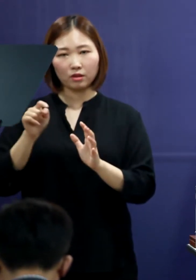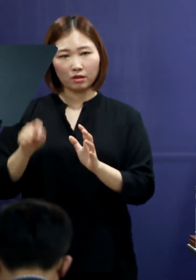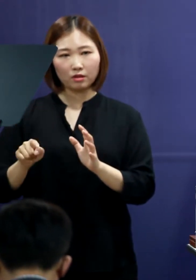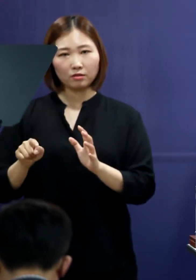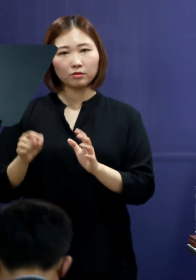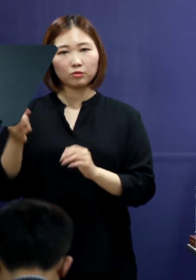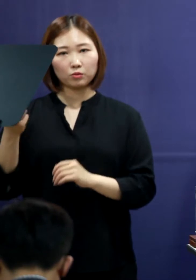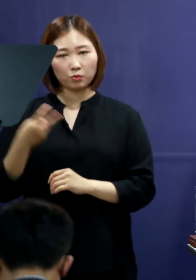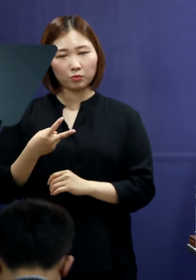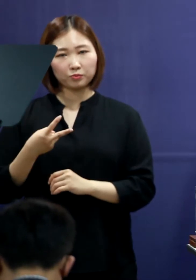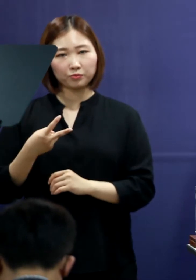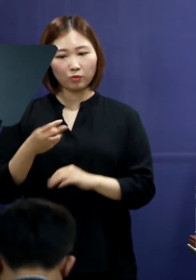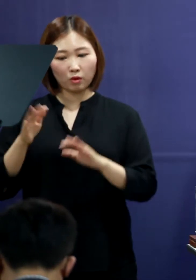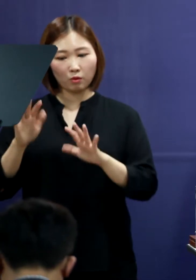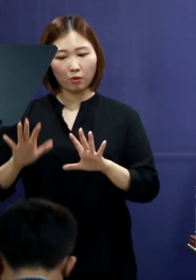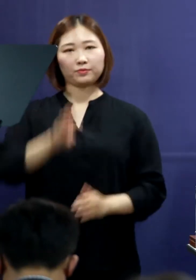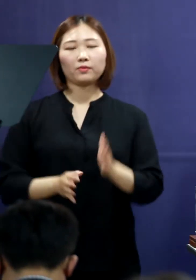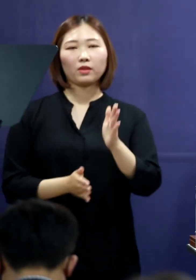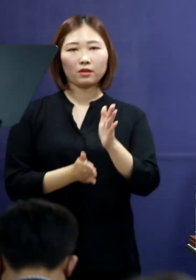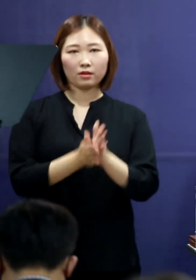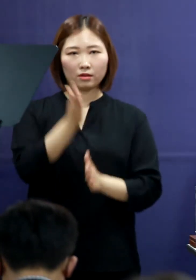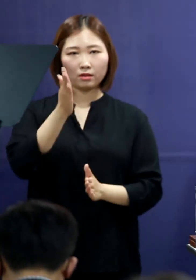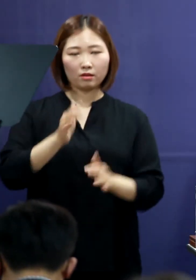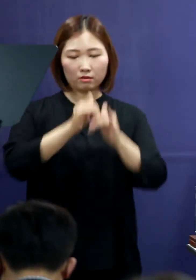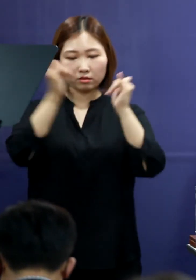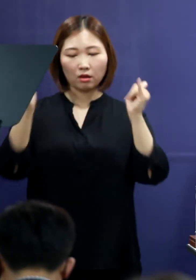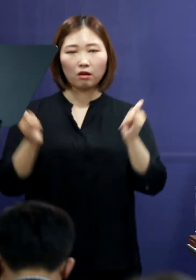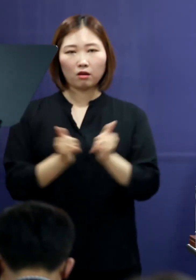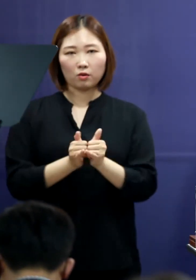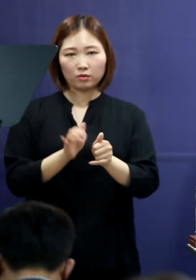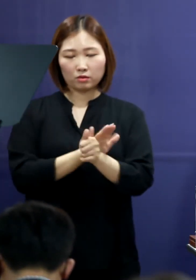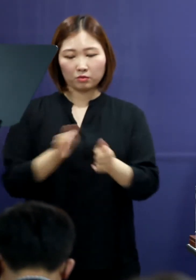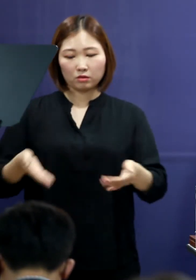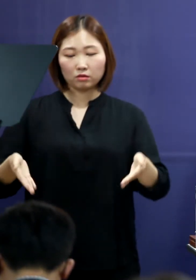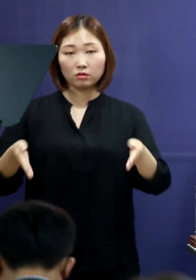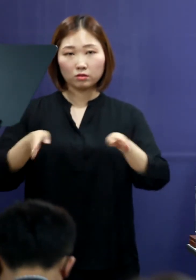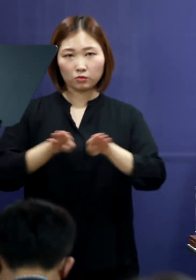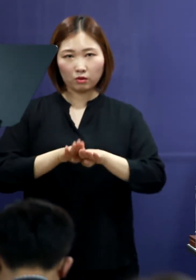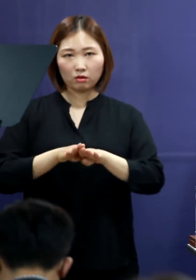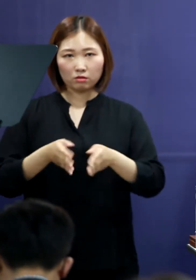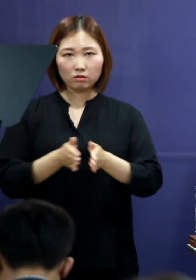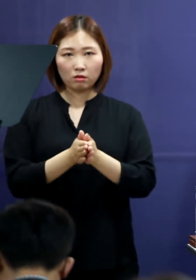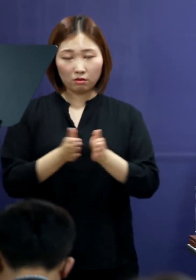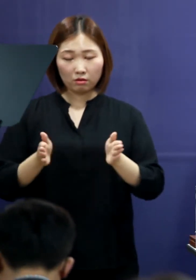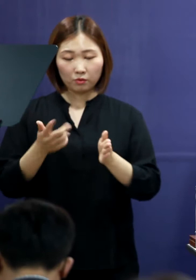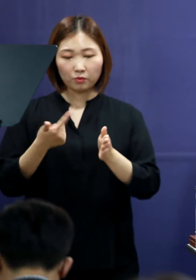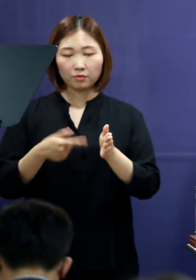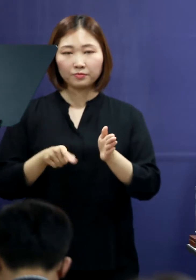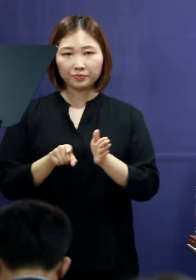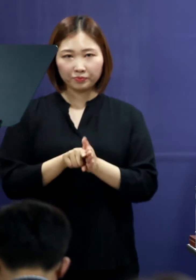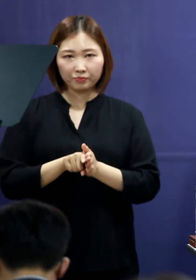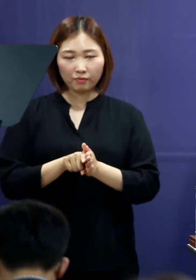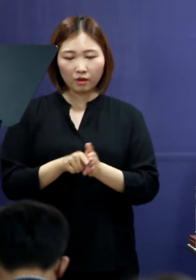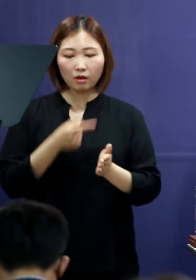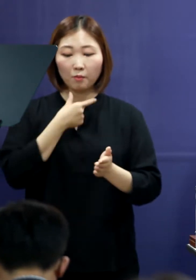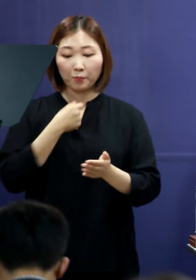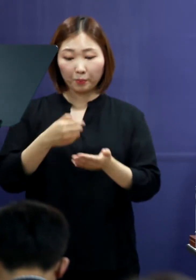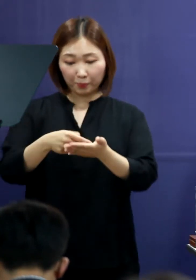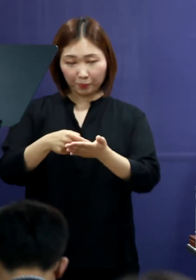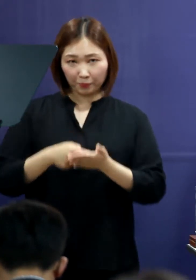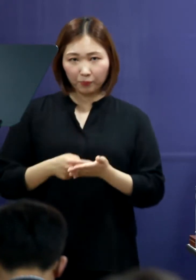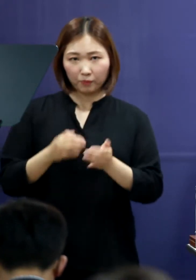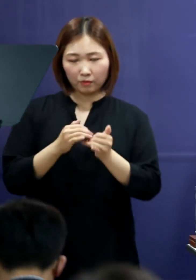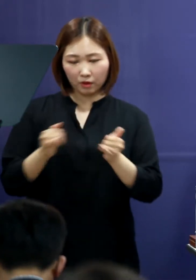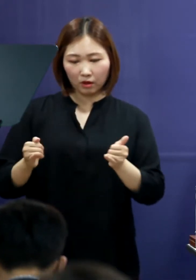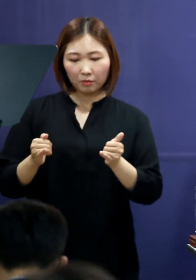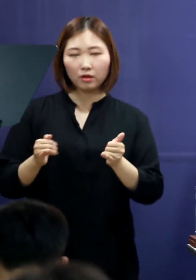작년 말까지 종합재가센터 사회서비스원 설립을 계기로 해서 사회서비스 수요자에게